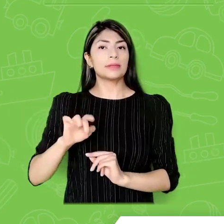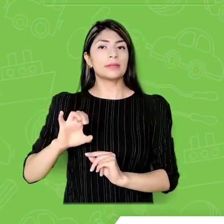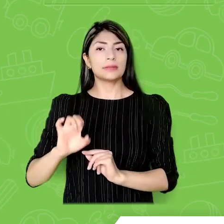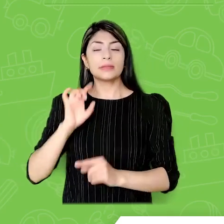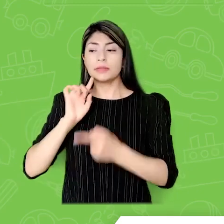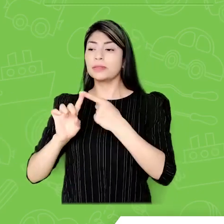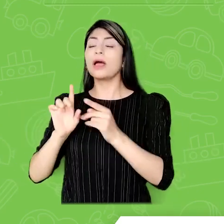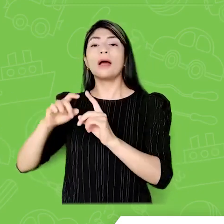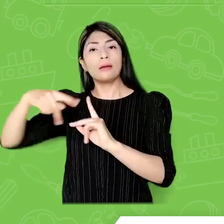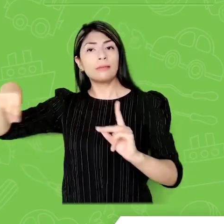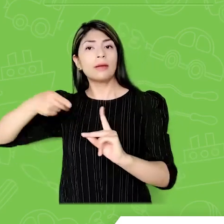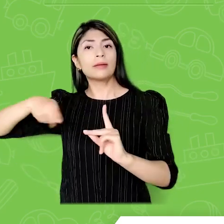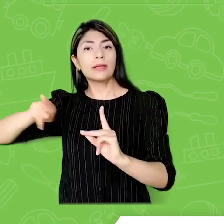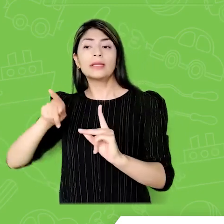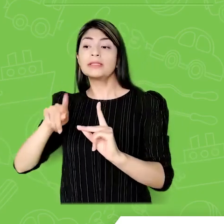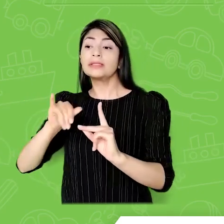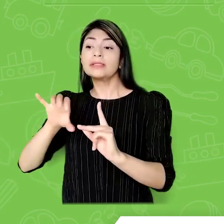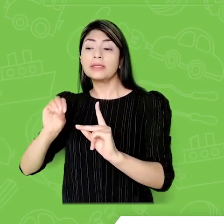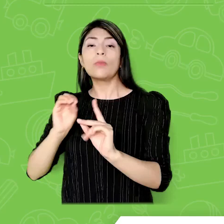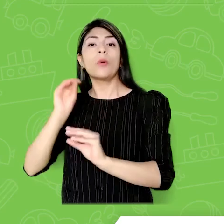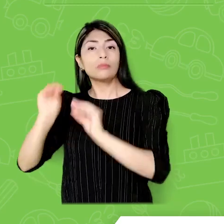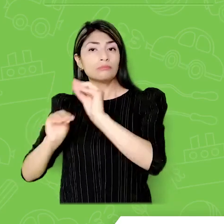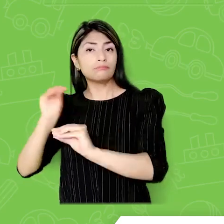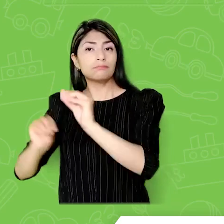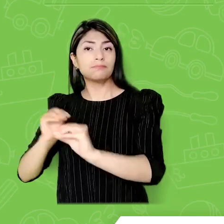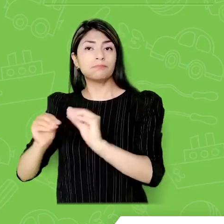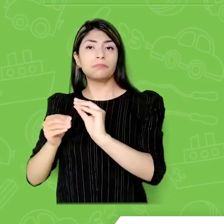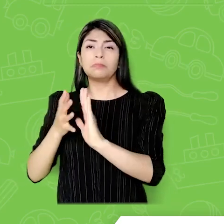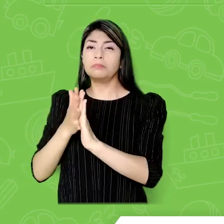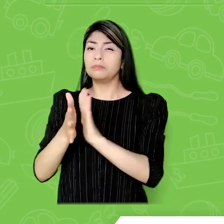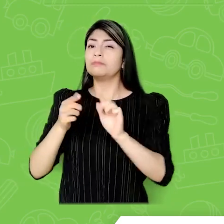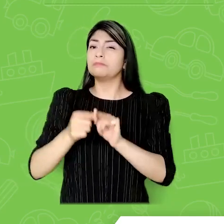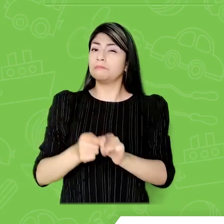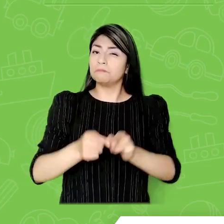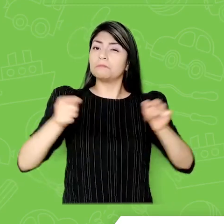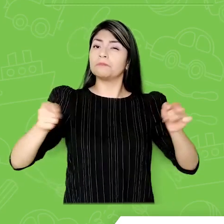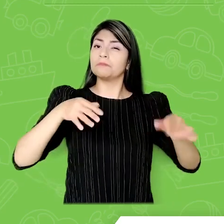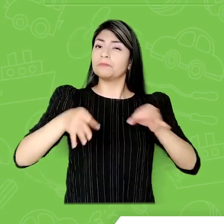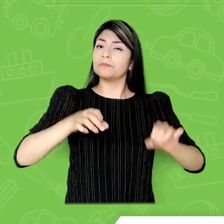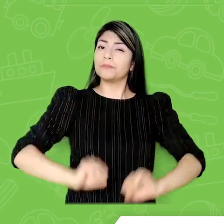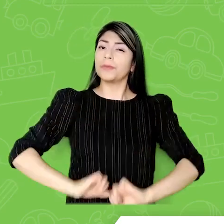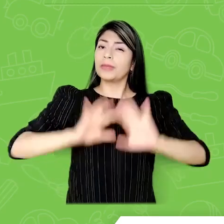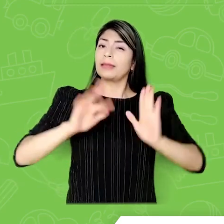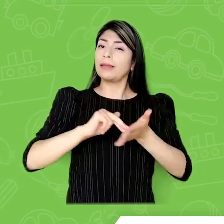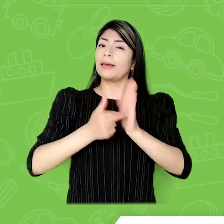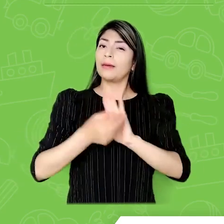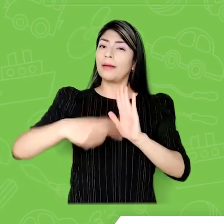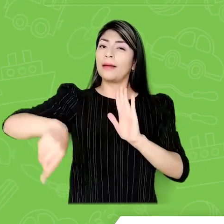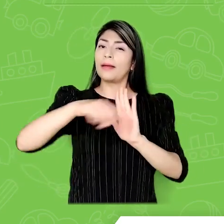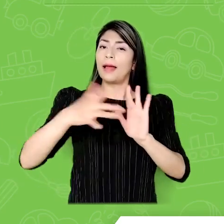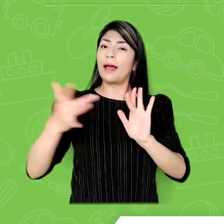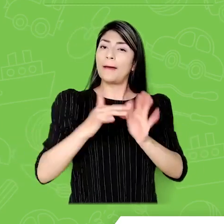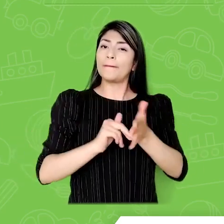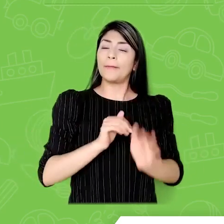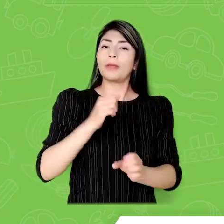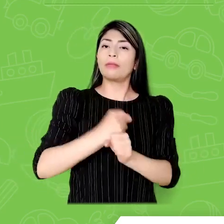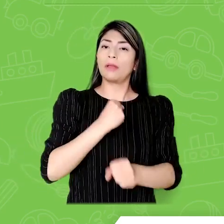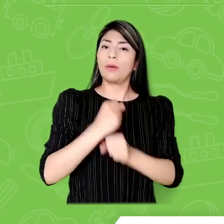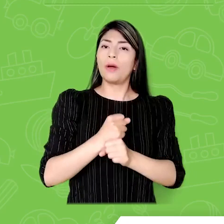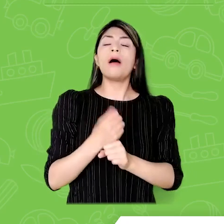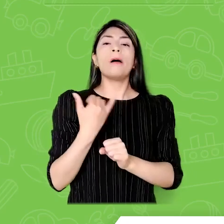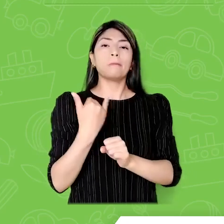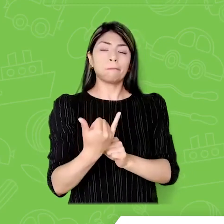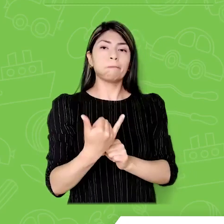expuestos en la parte considerativa de este acuerdo. Las consecuencias derivadas de la inexactitud, inconsistencia,